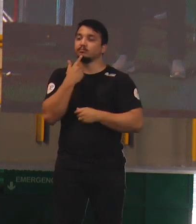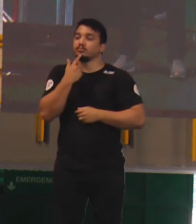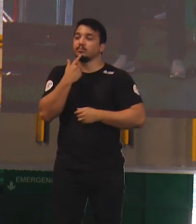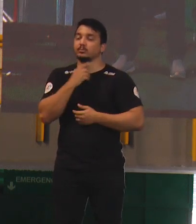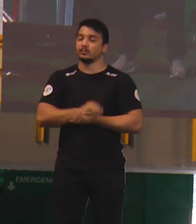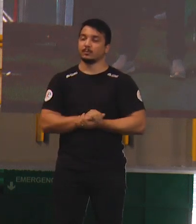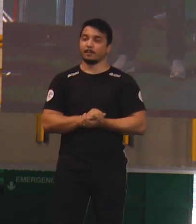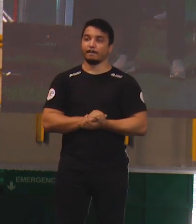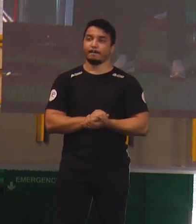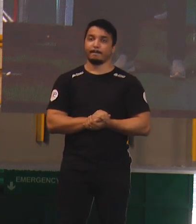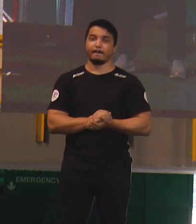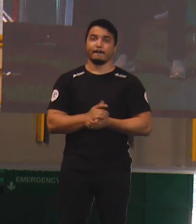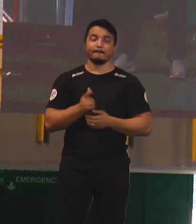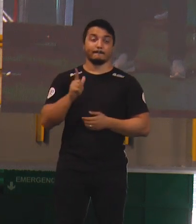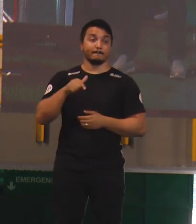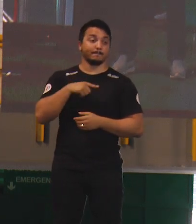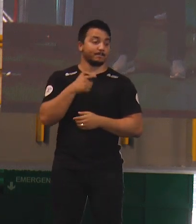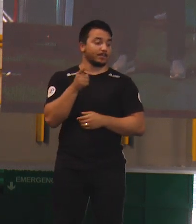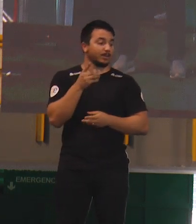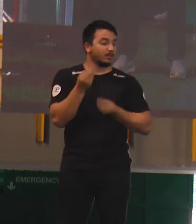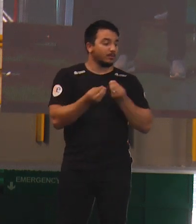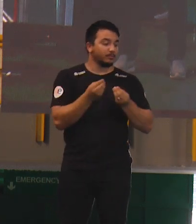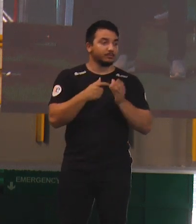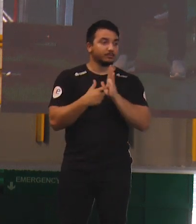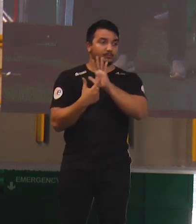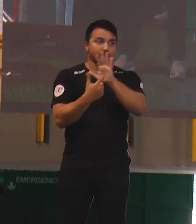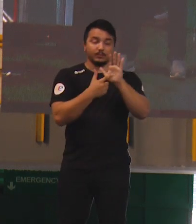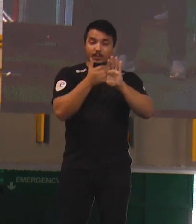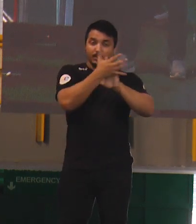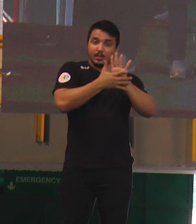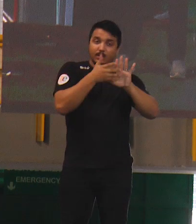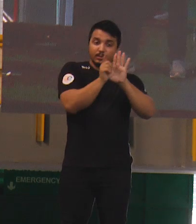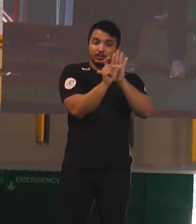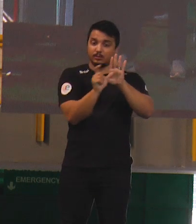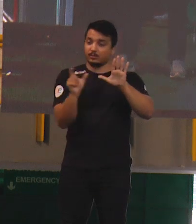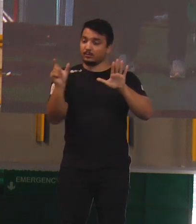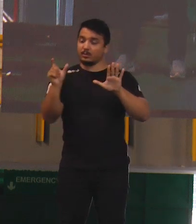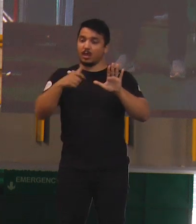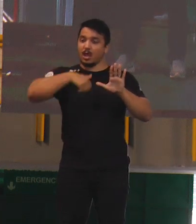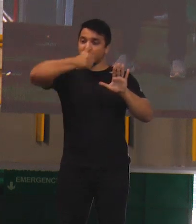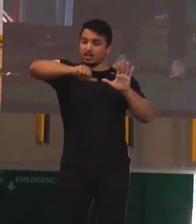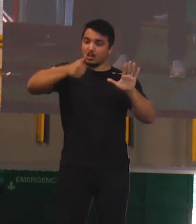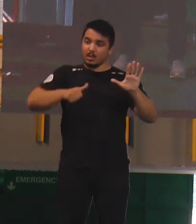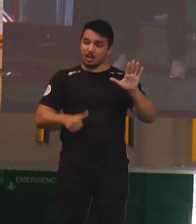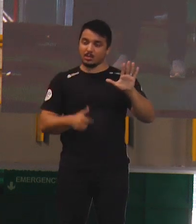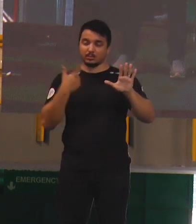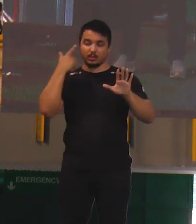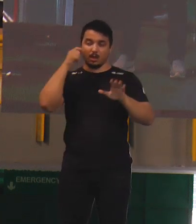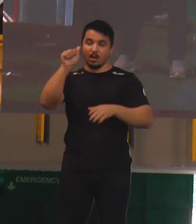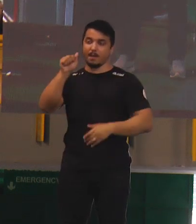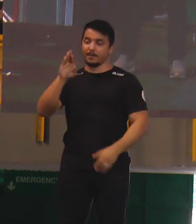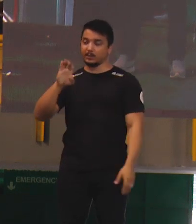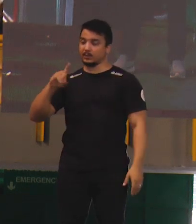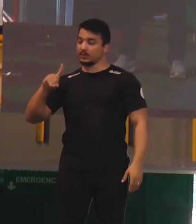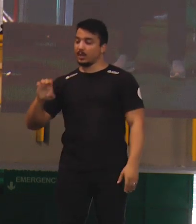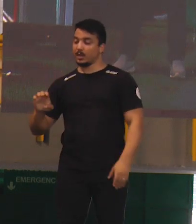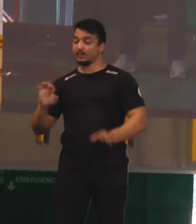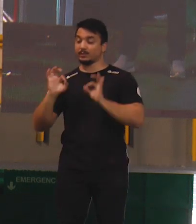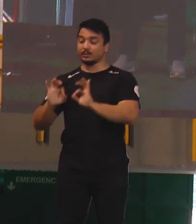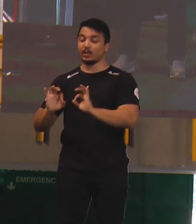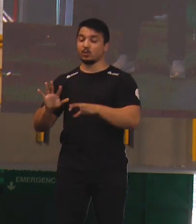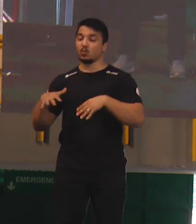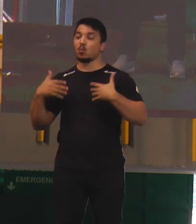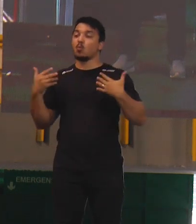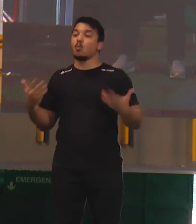financeiramente. Quanto às palavras em destaque ao texto, analise as afirmativas abaixo e identifique